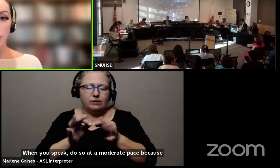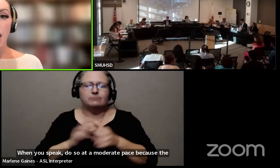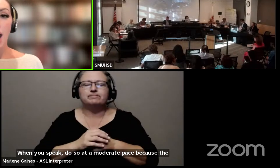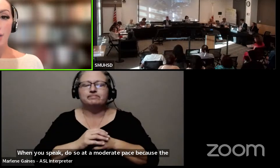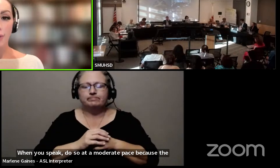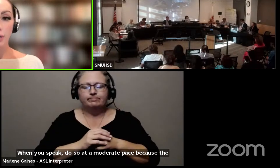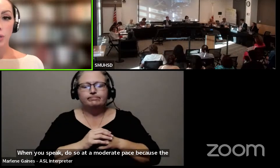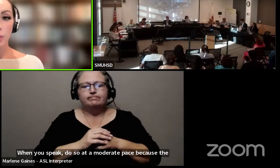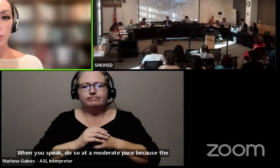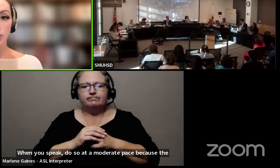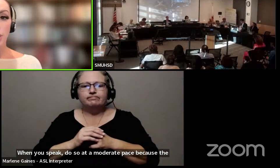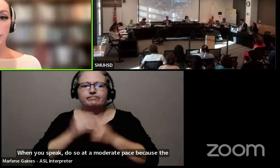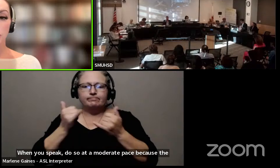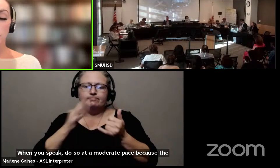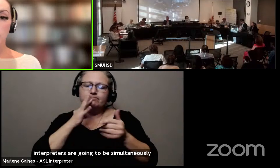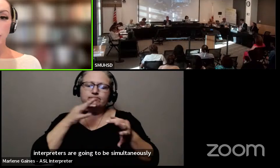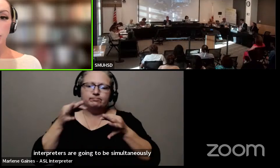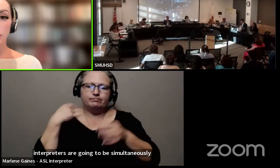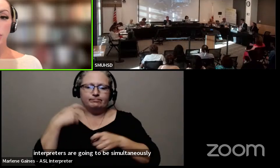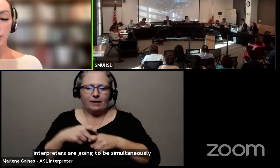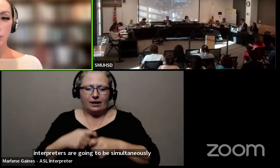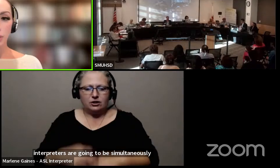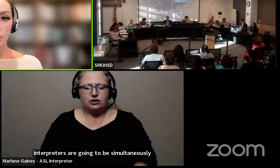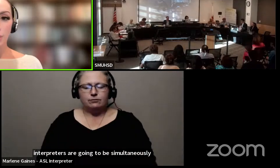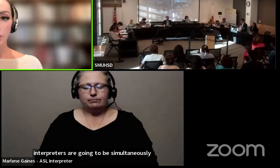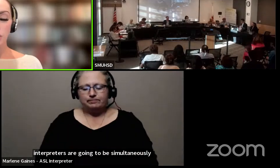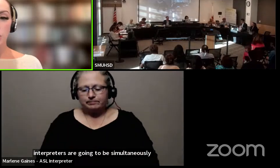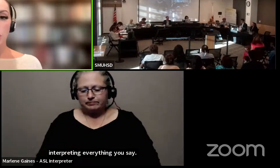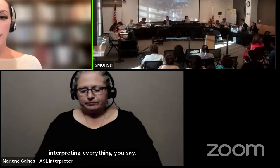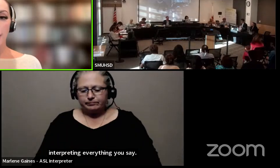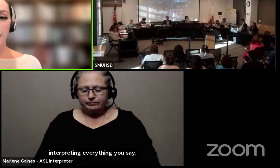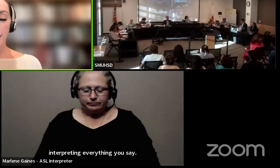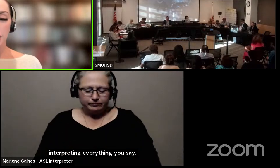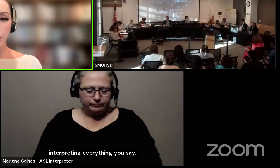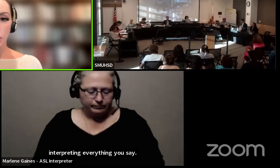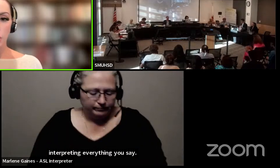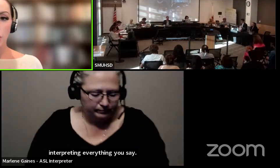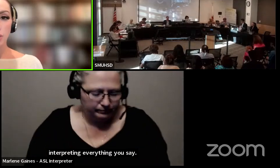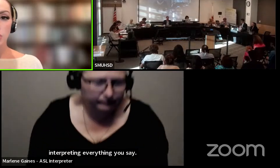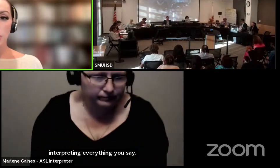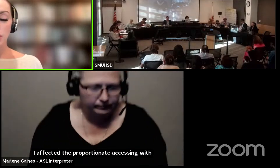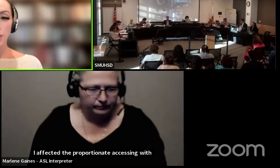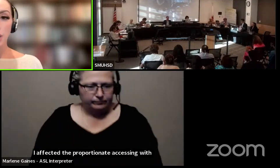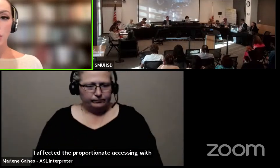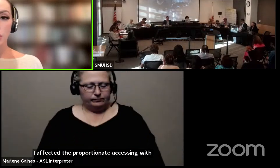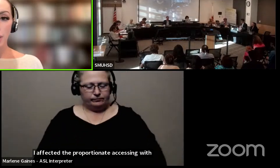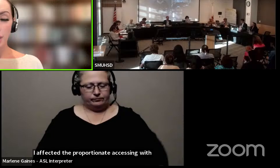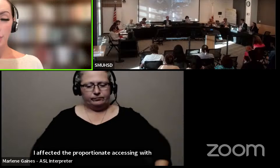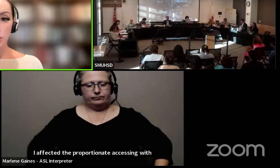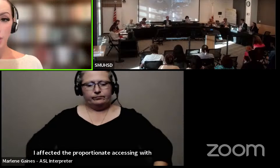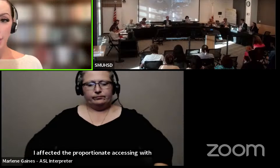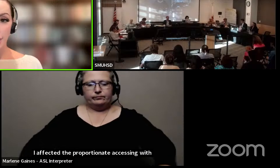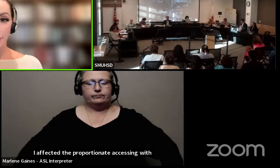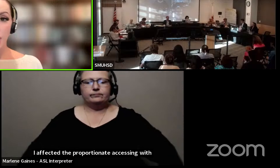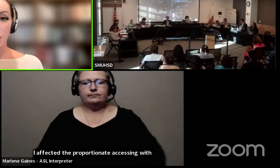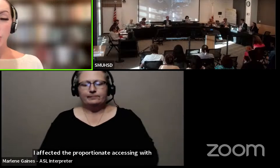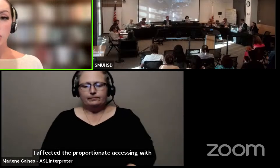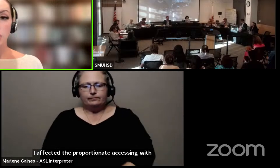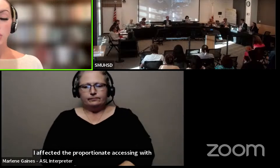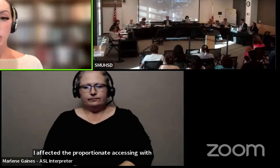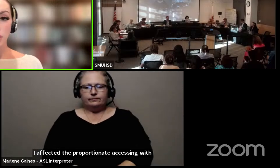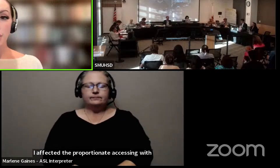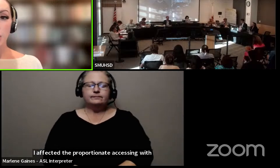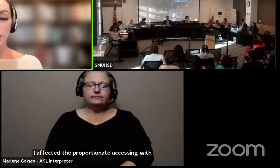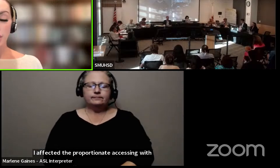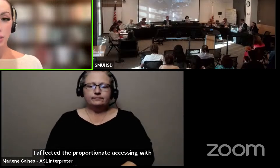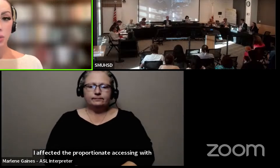say. A efecto de proporcionar acceso lingüístico, tendremos interpretación simultánea al español. Si usted es bilingüe, no tiene que presionar nada. Pero